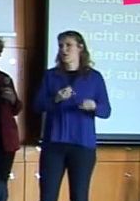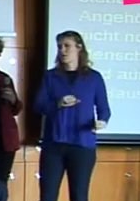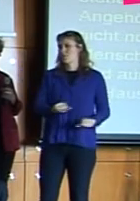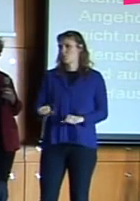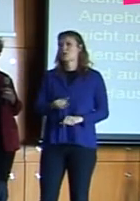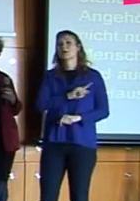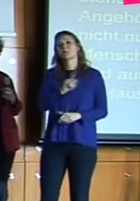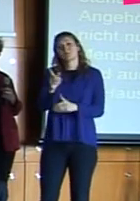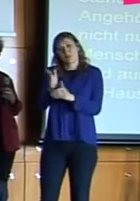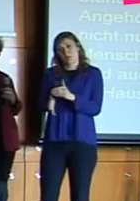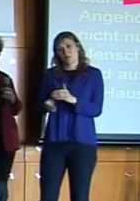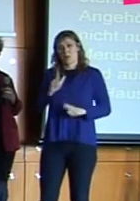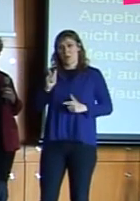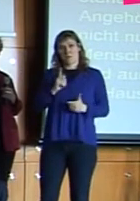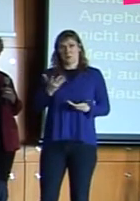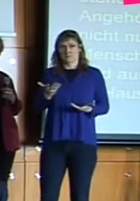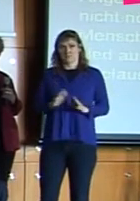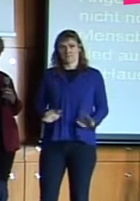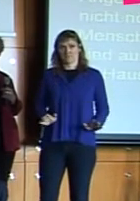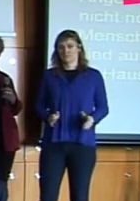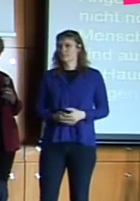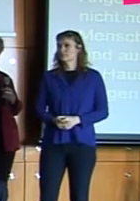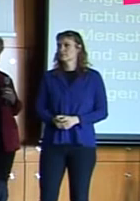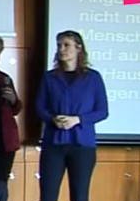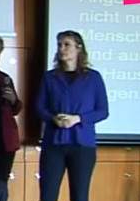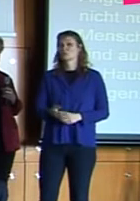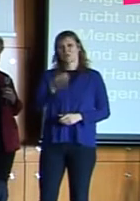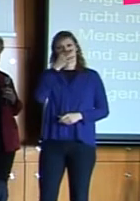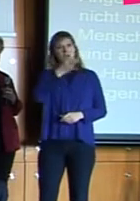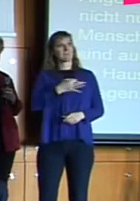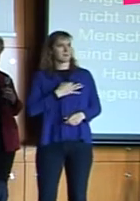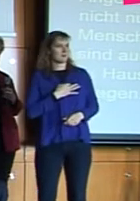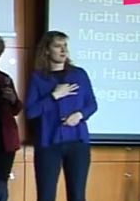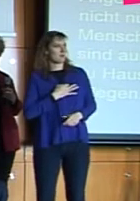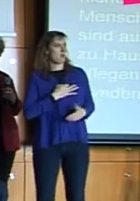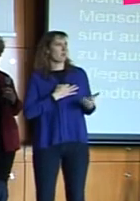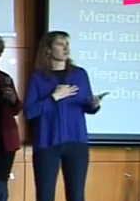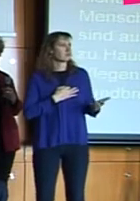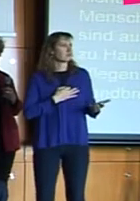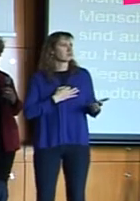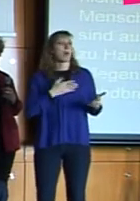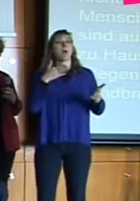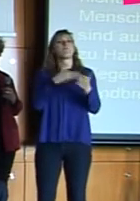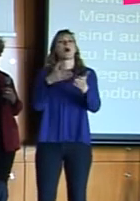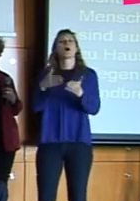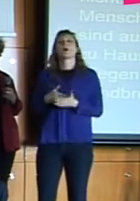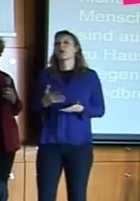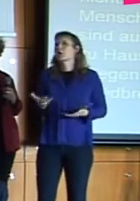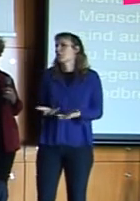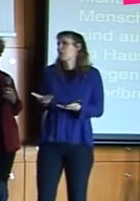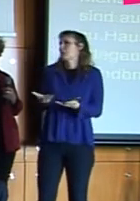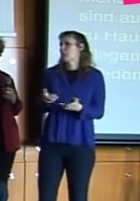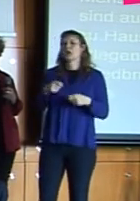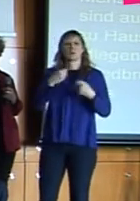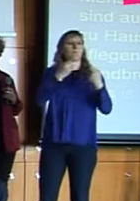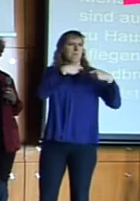bis ans Ende des eigenen Lebens. Und wenn Sie mich fragen, ja, was ist denn dabei eine Barriere? Ja, es gibt bauliche